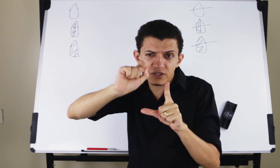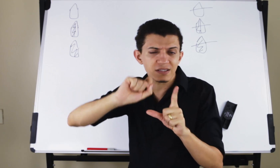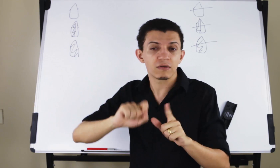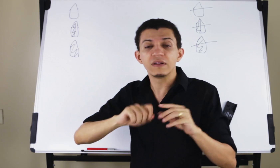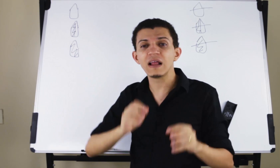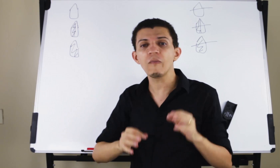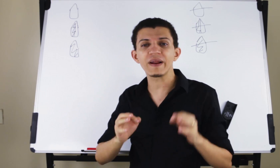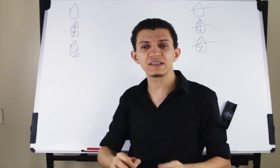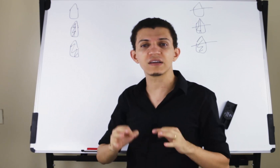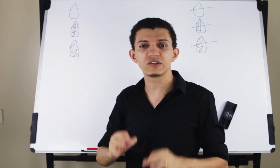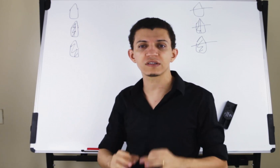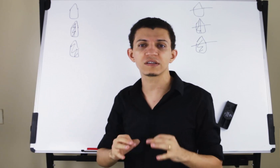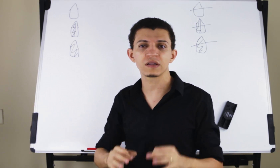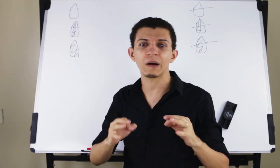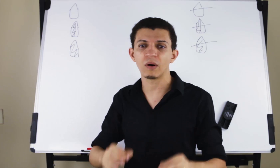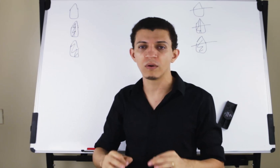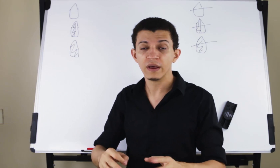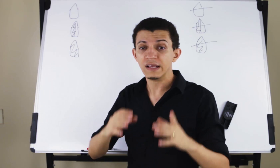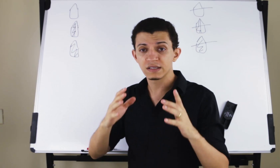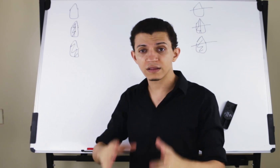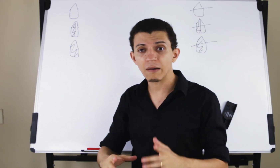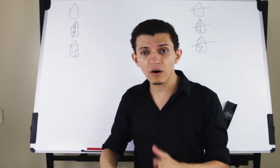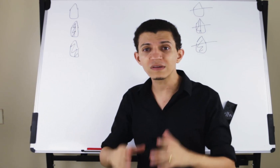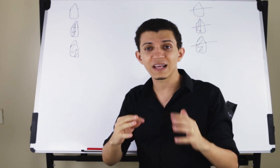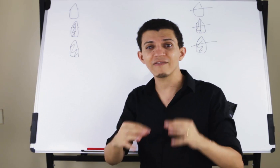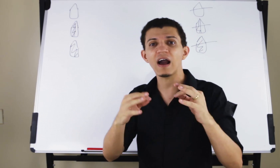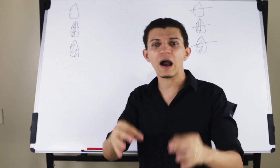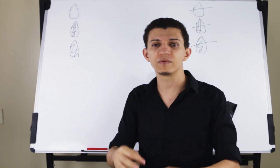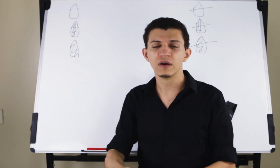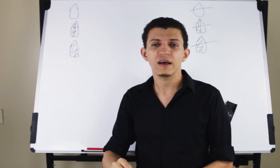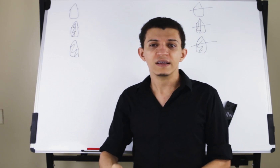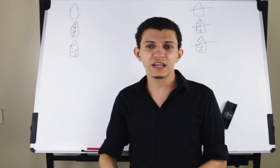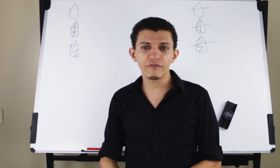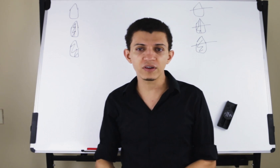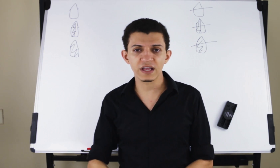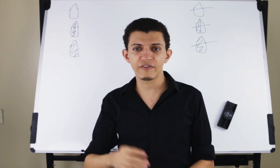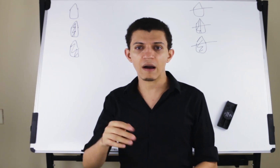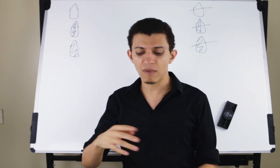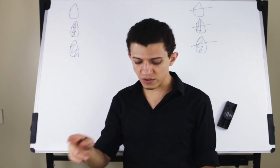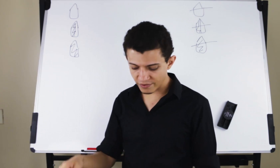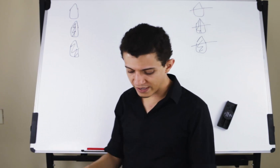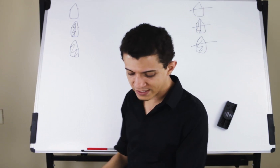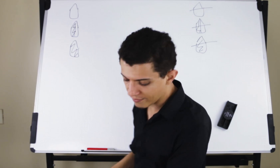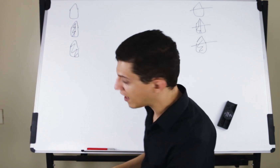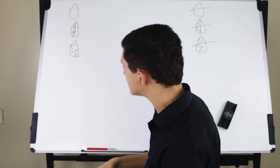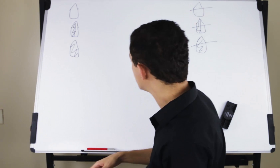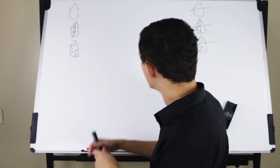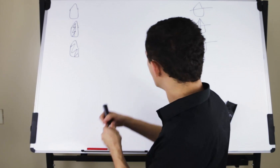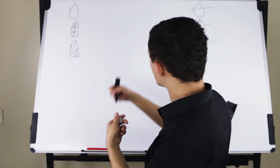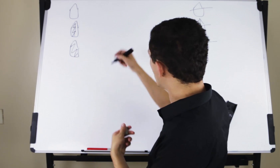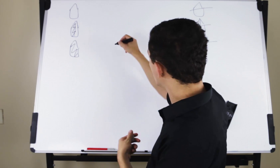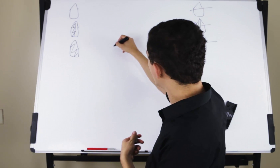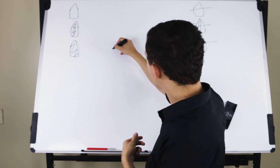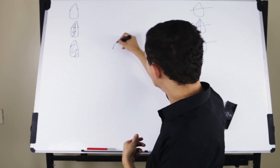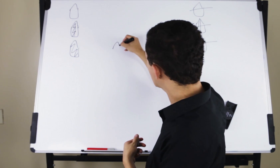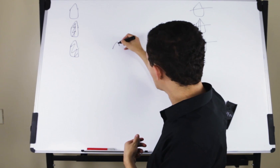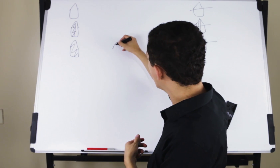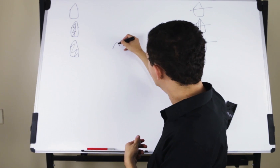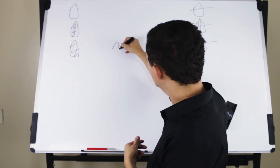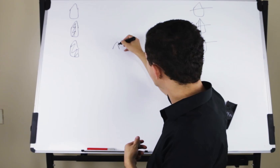direção. Não precisa disso na escrita à mão. Escrita à mão, escreve rápido. Você já viu escrever à mão, você vai escrever lá assim, todo quadrado.